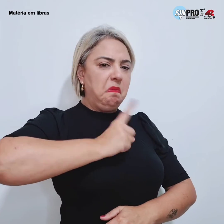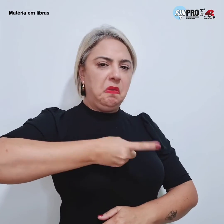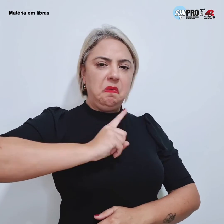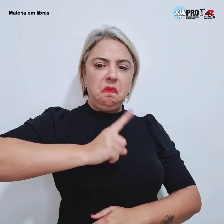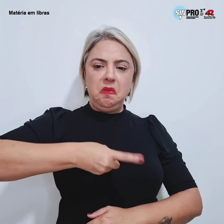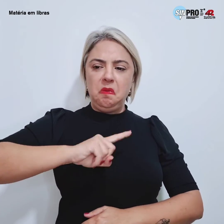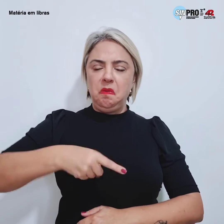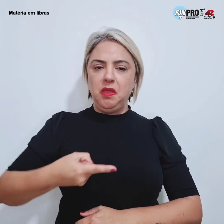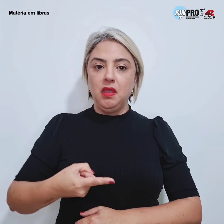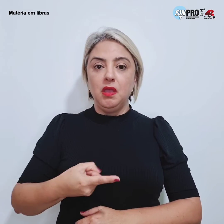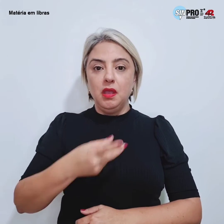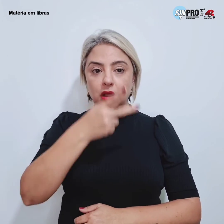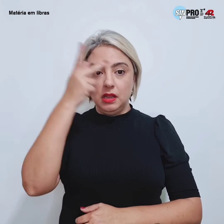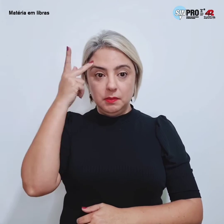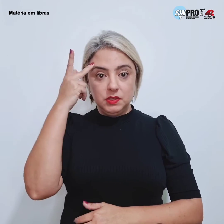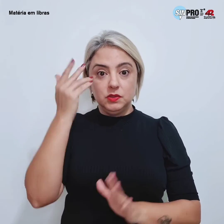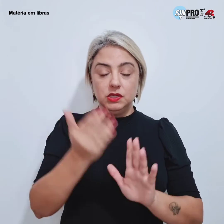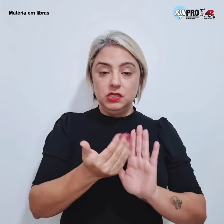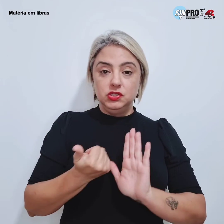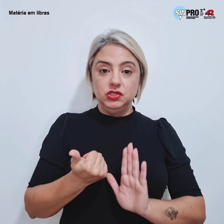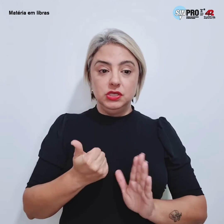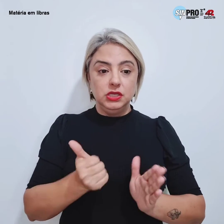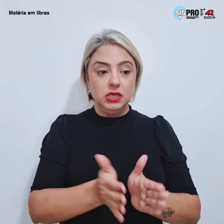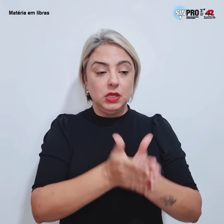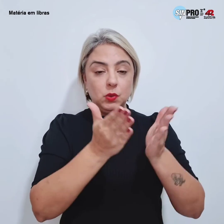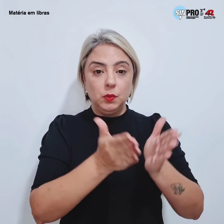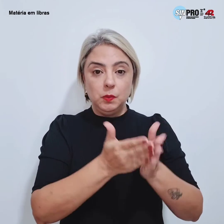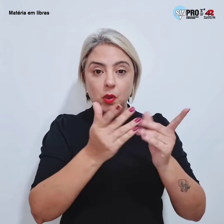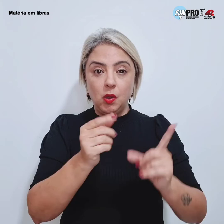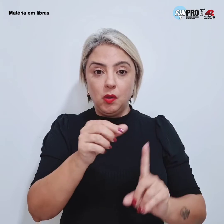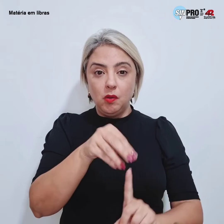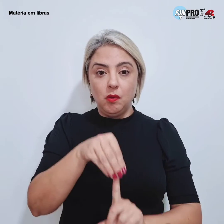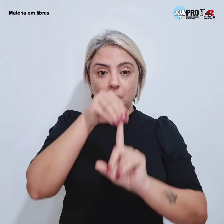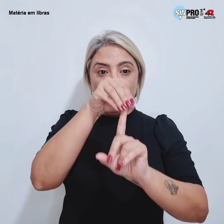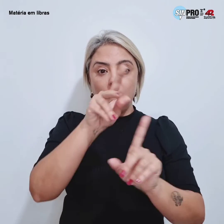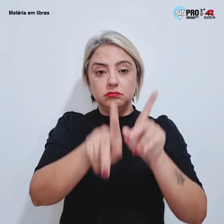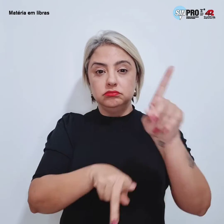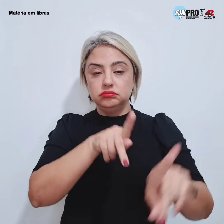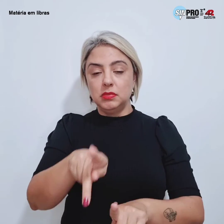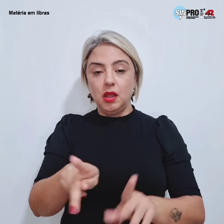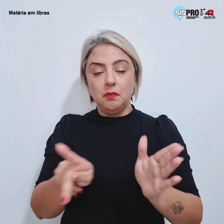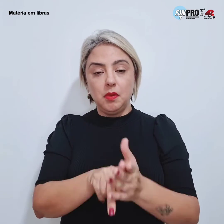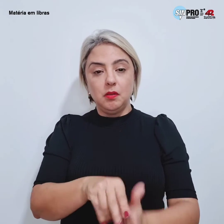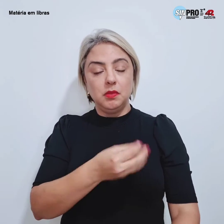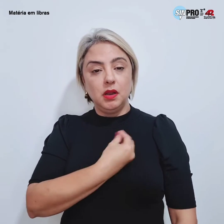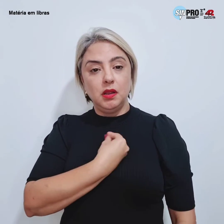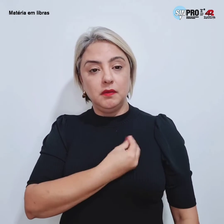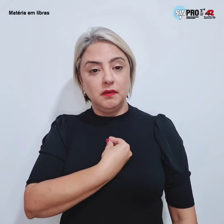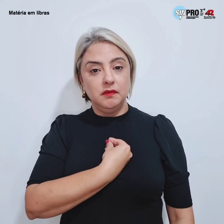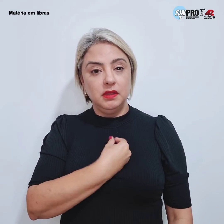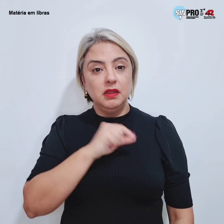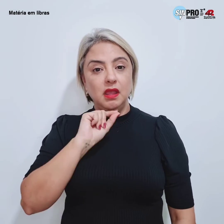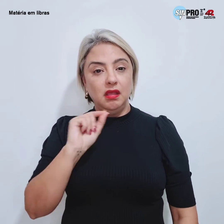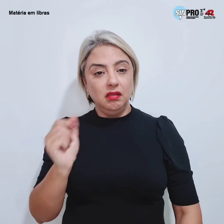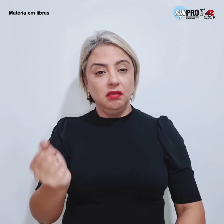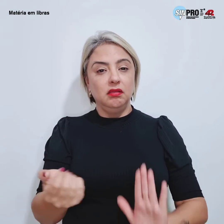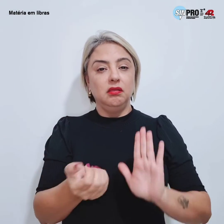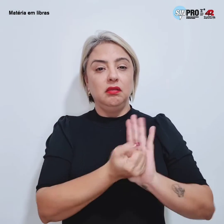fadados aos mandos e desmandos de quem tira do povo o protagonismo de suas próprias vidas